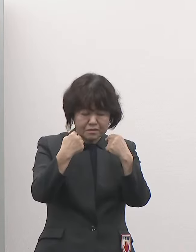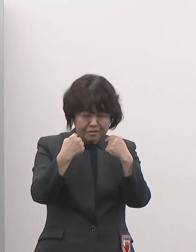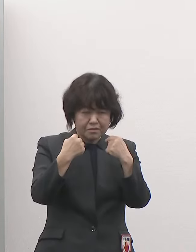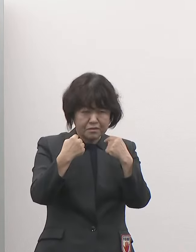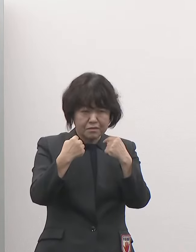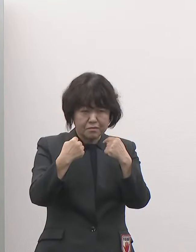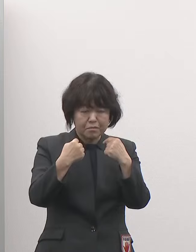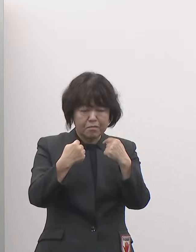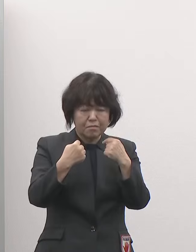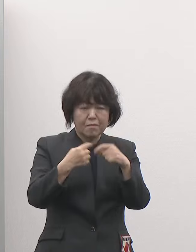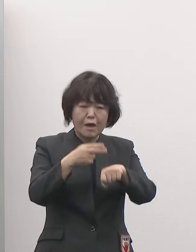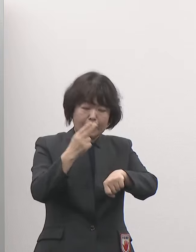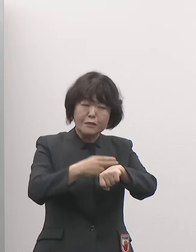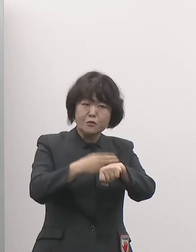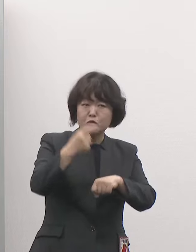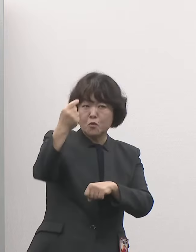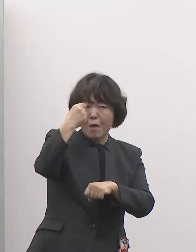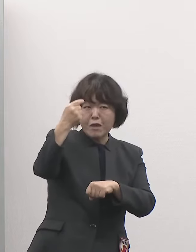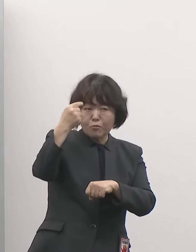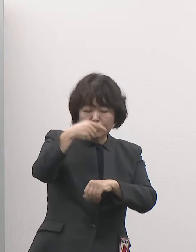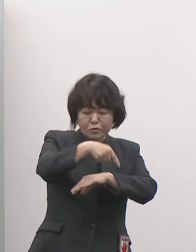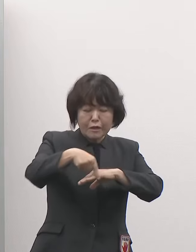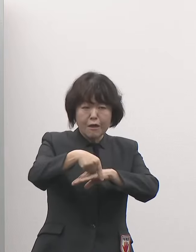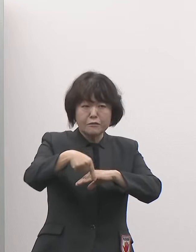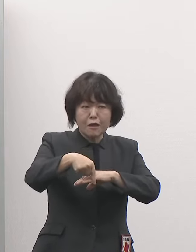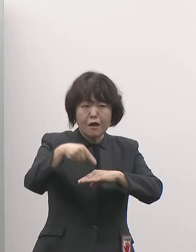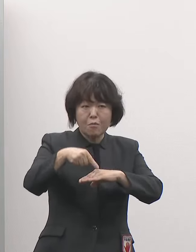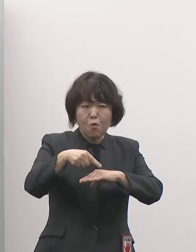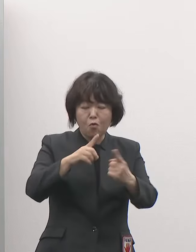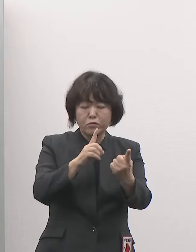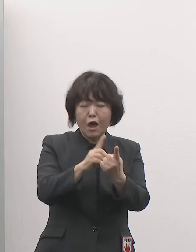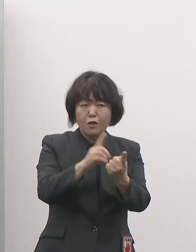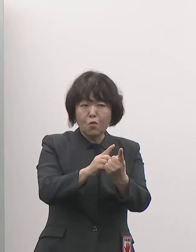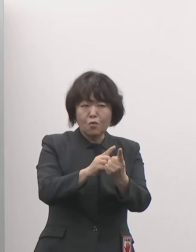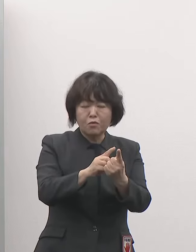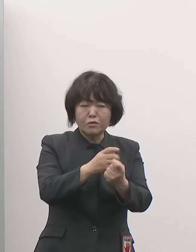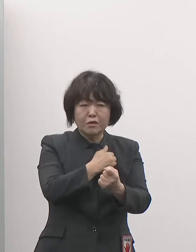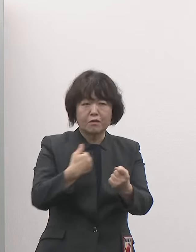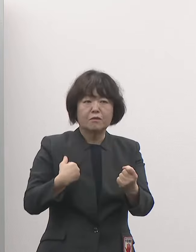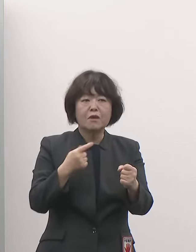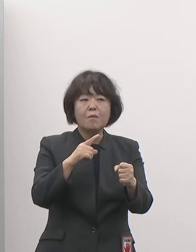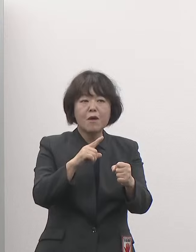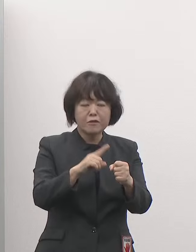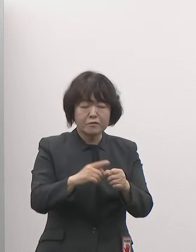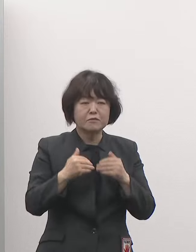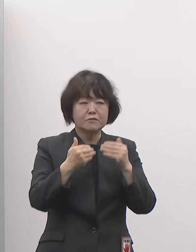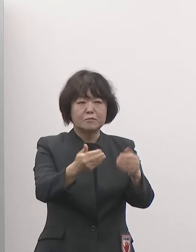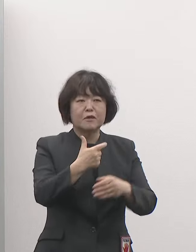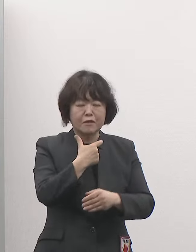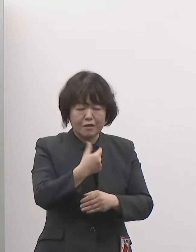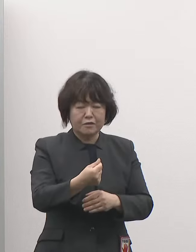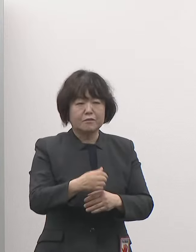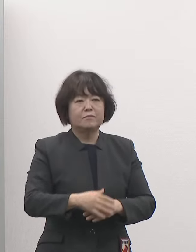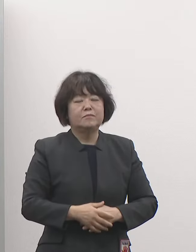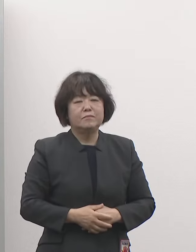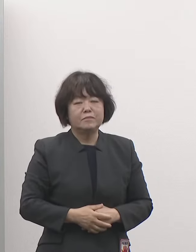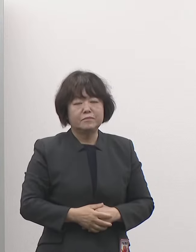ティの枠組みもしっかりと対応できるように取り組みを進めてまいりたいと思います